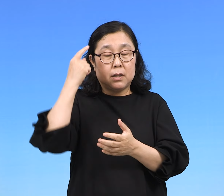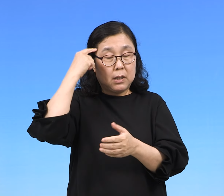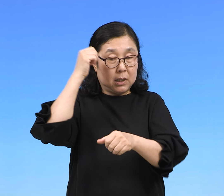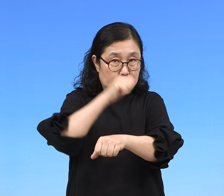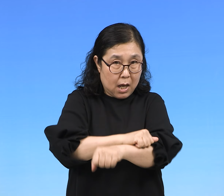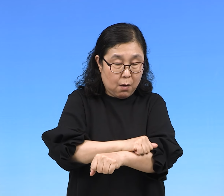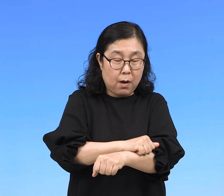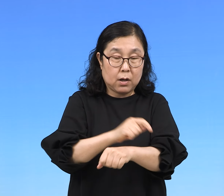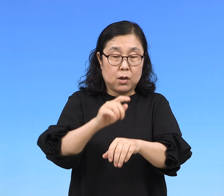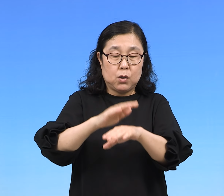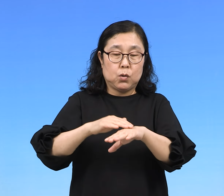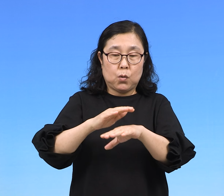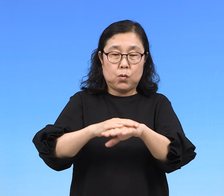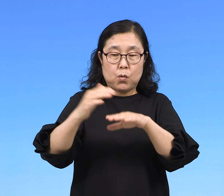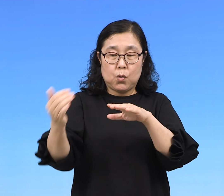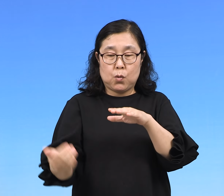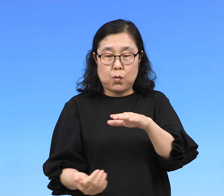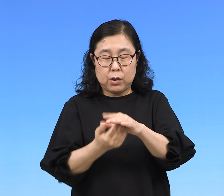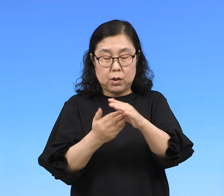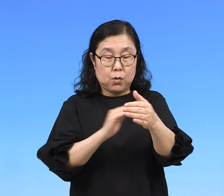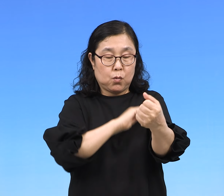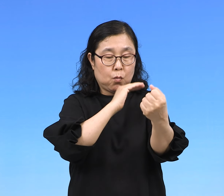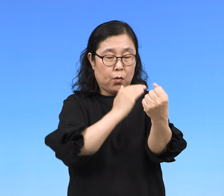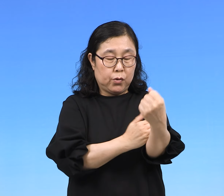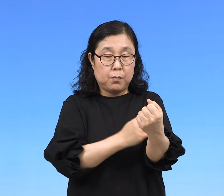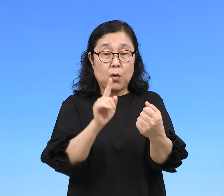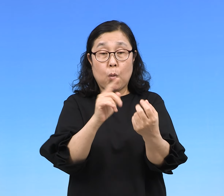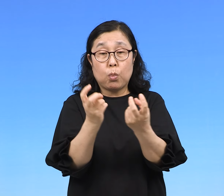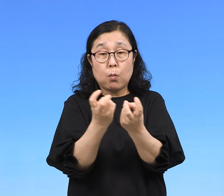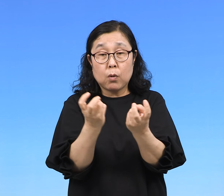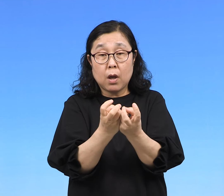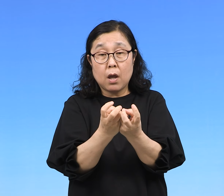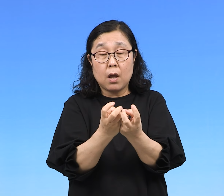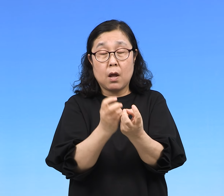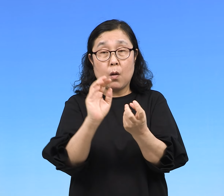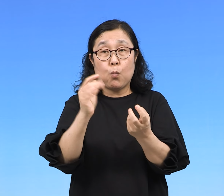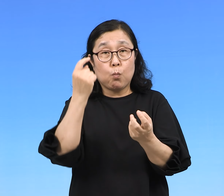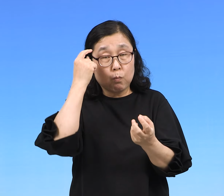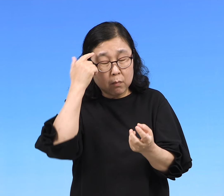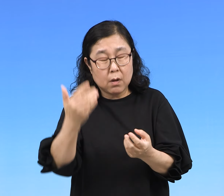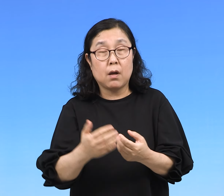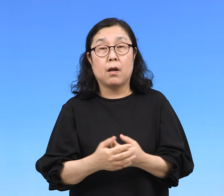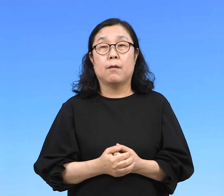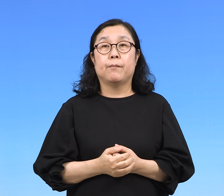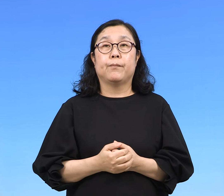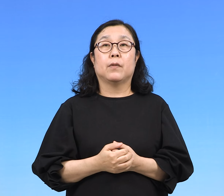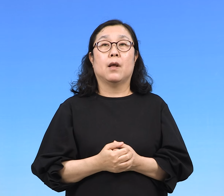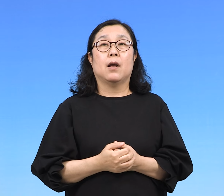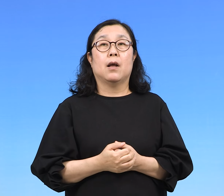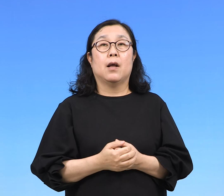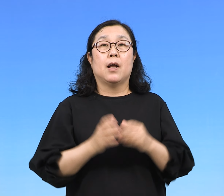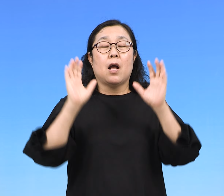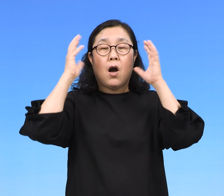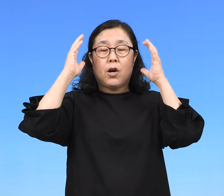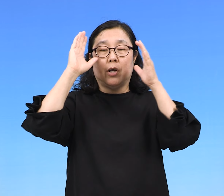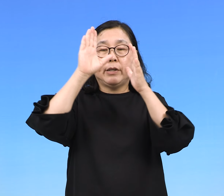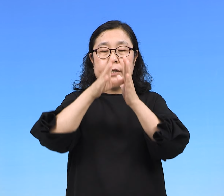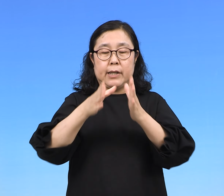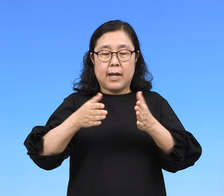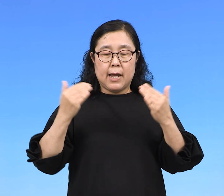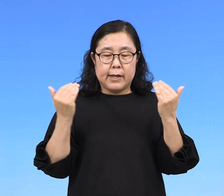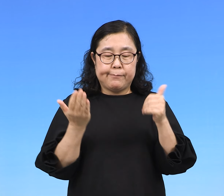받은 지혜와 그 손으로 이루어지는 이런 권능이 어찌 됨이냐? 지금 예수님께서 어린 시절에